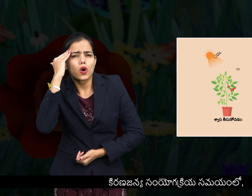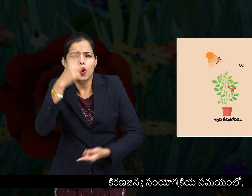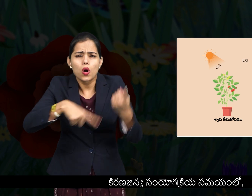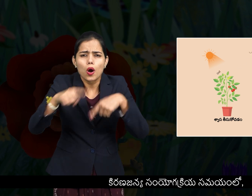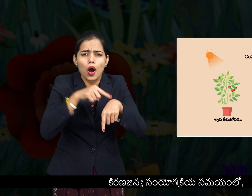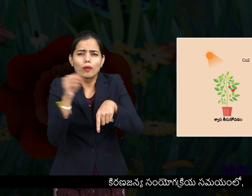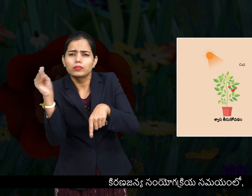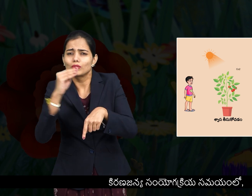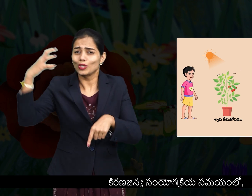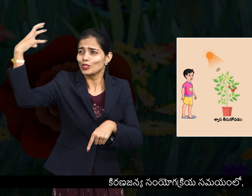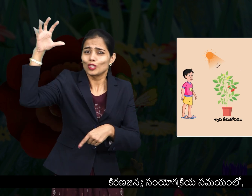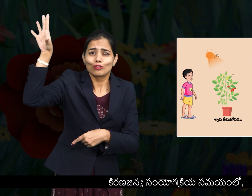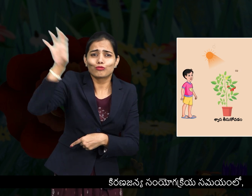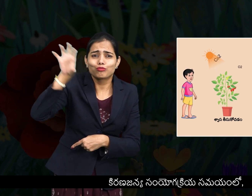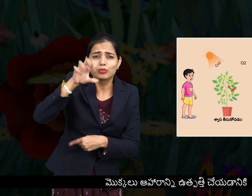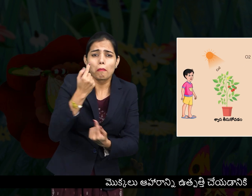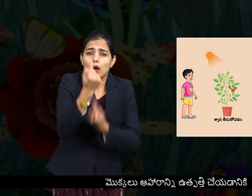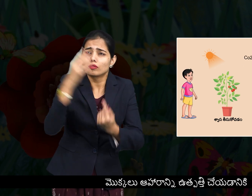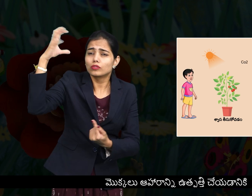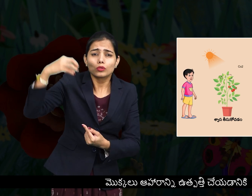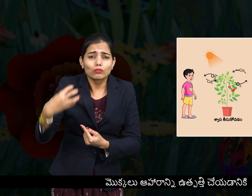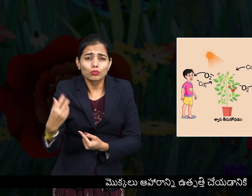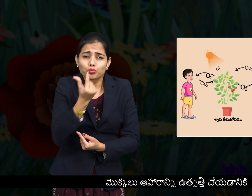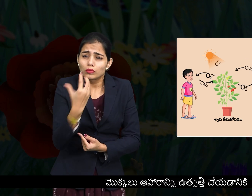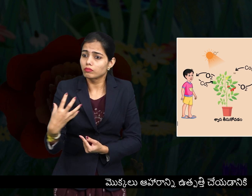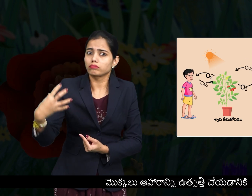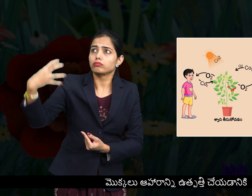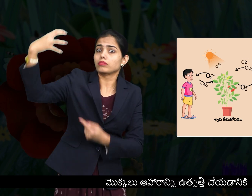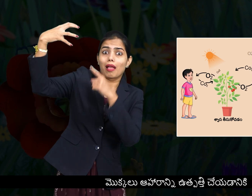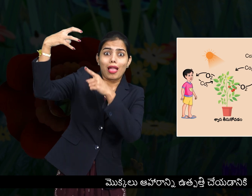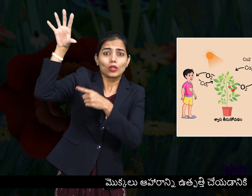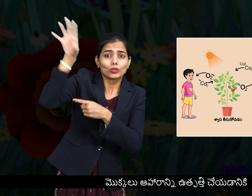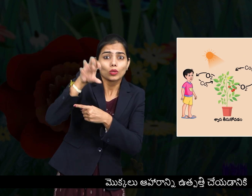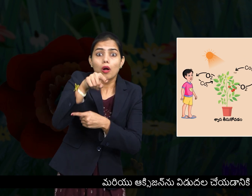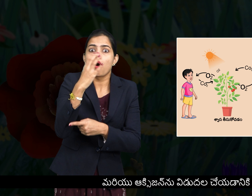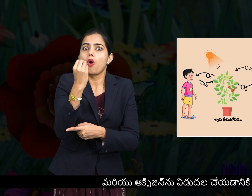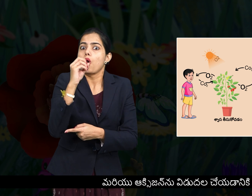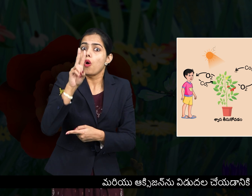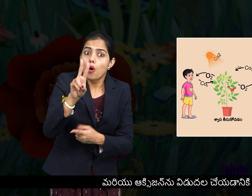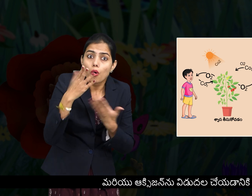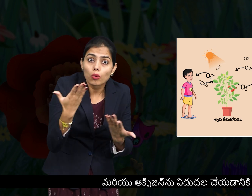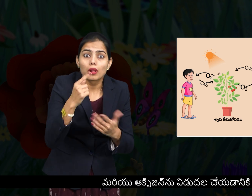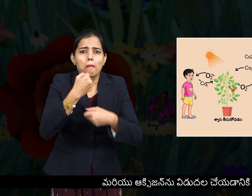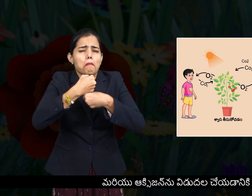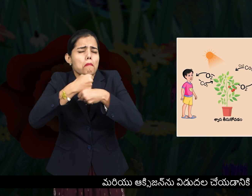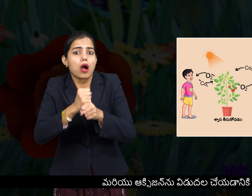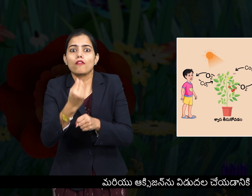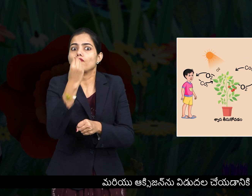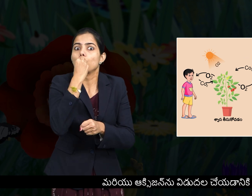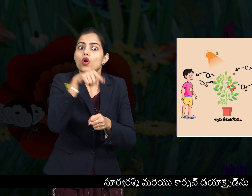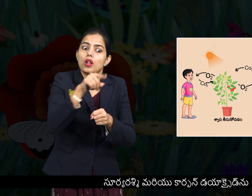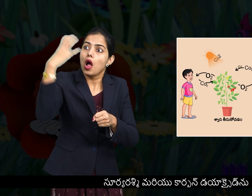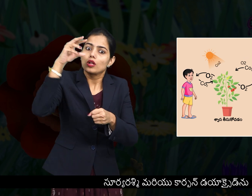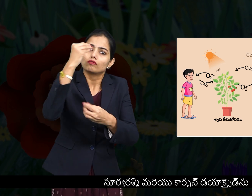కిరణజన్య సంయోగక్రియ సమయంలో మొక్కలు ఆహారాన్ని ఉత్పత్తి చేయడానికి మరియు ఆక్సిజన్ను విడుదల